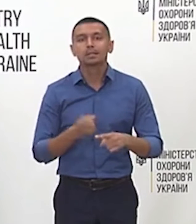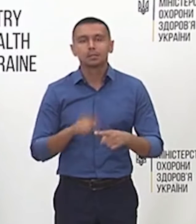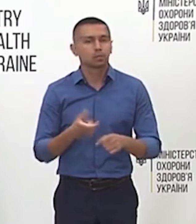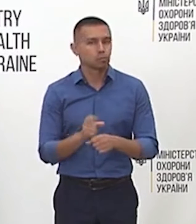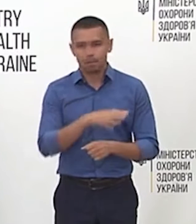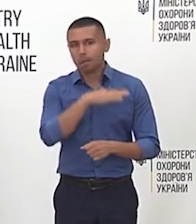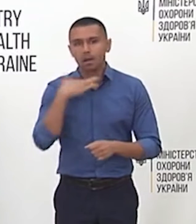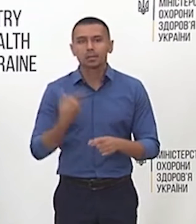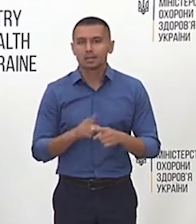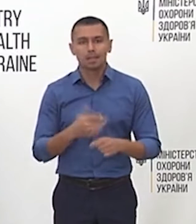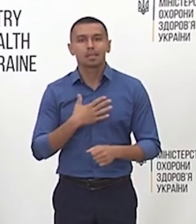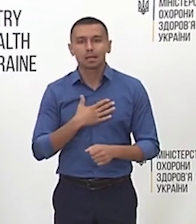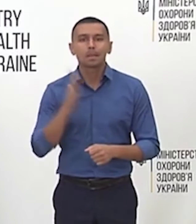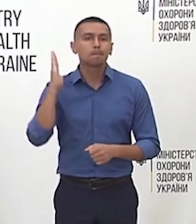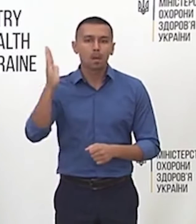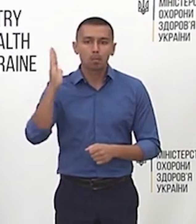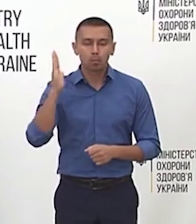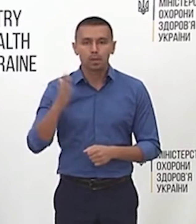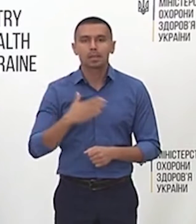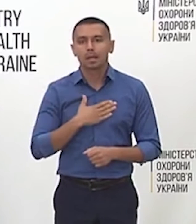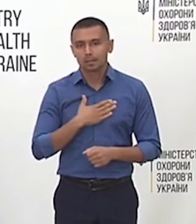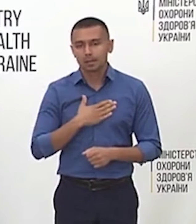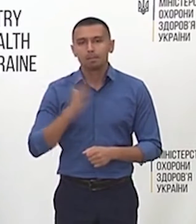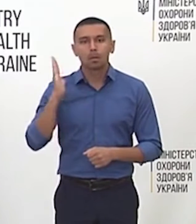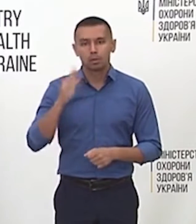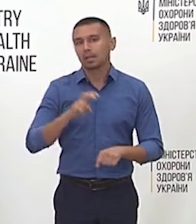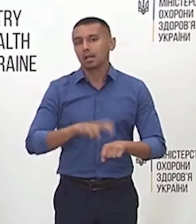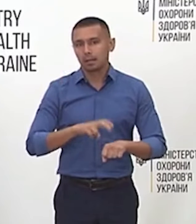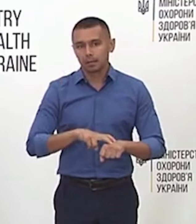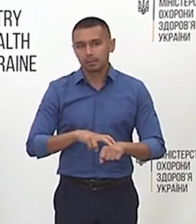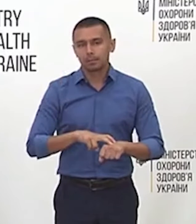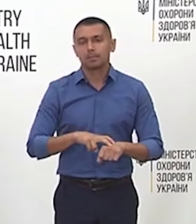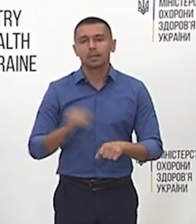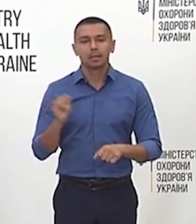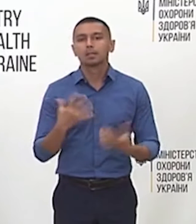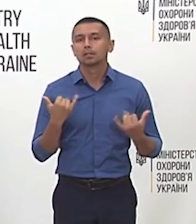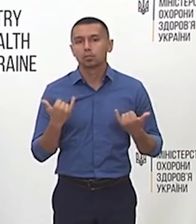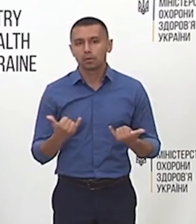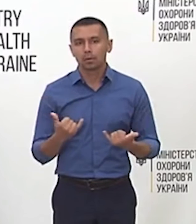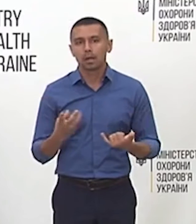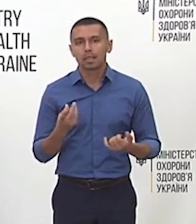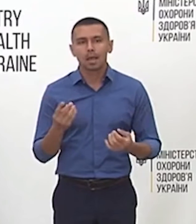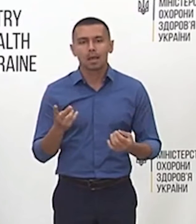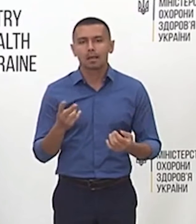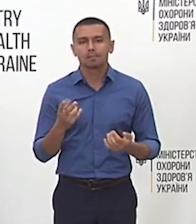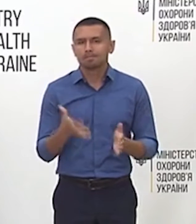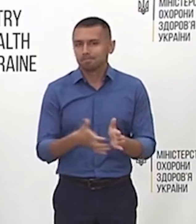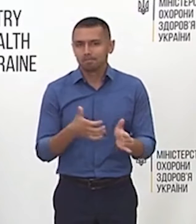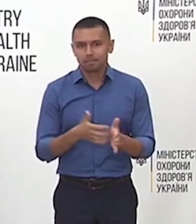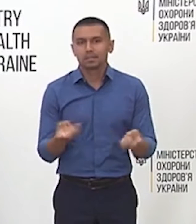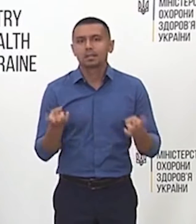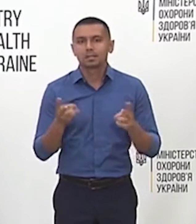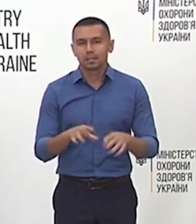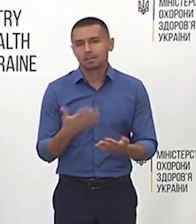дуже багато, бо це наше майбутнє лікарі. І на сьогодні неукомплектованими